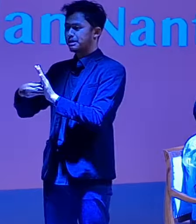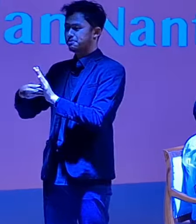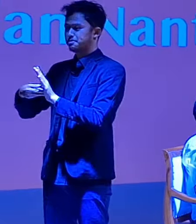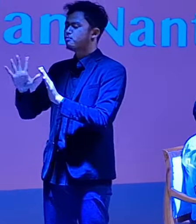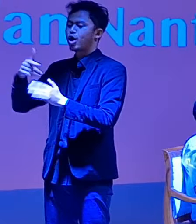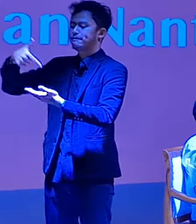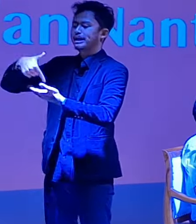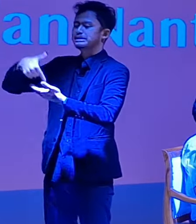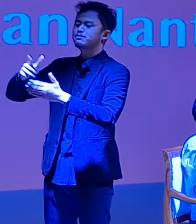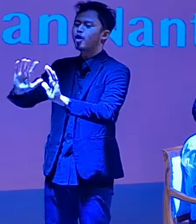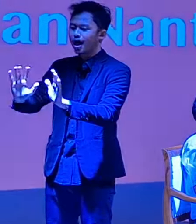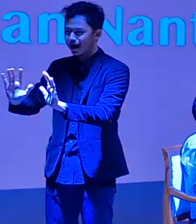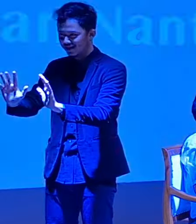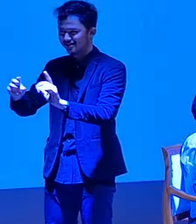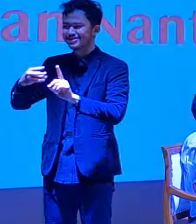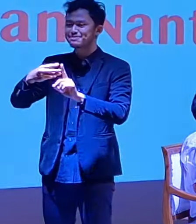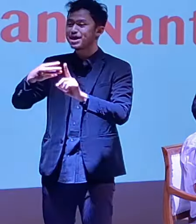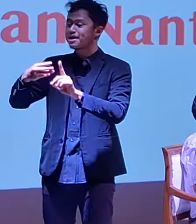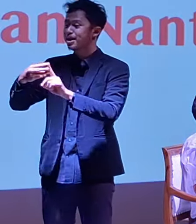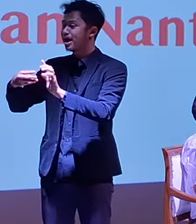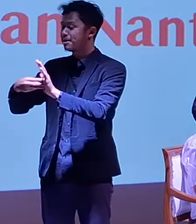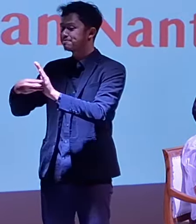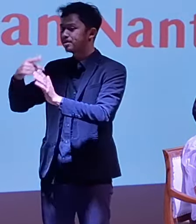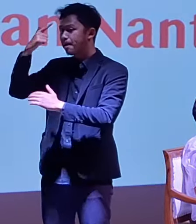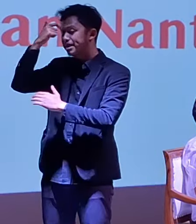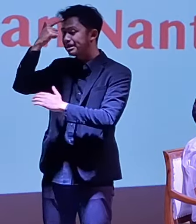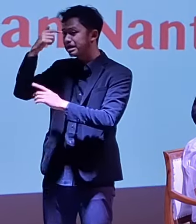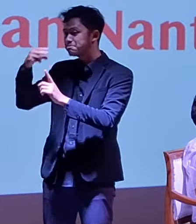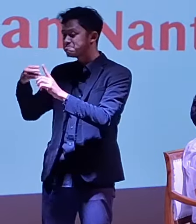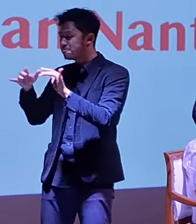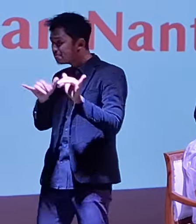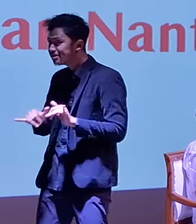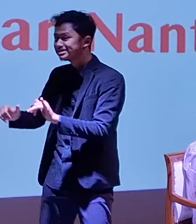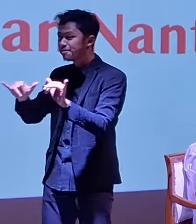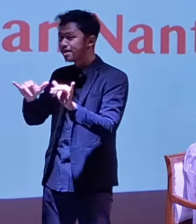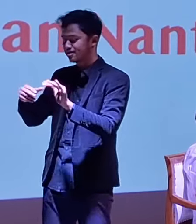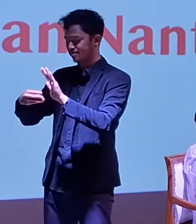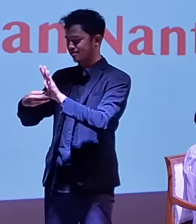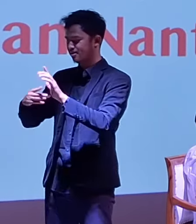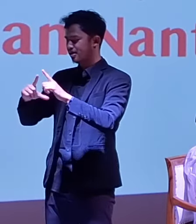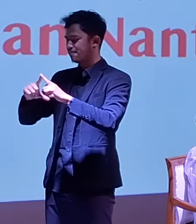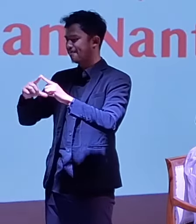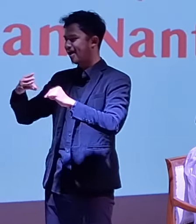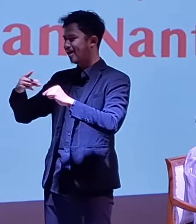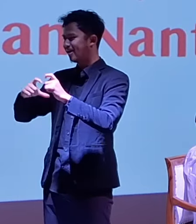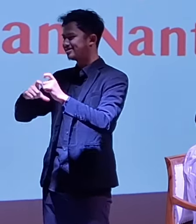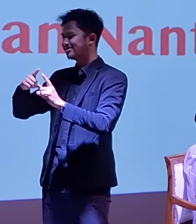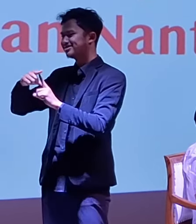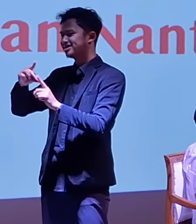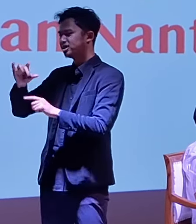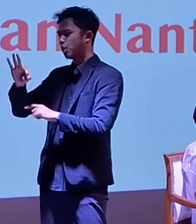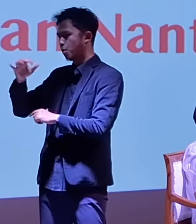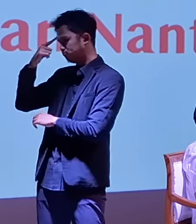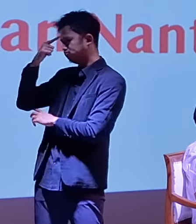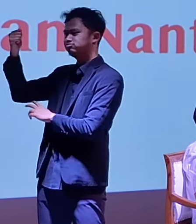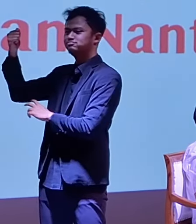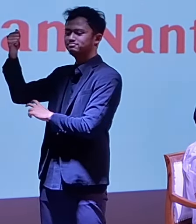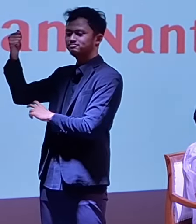bahan bakar minyak. BBM ini adalah belajar bersama maestro. Oh iya. Ya. Iya. Jadi gini, Mas Abraham, saya